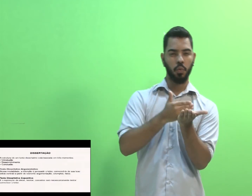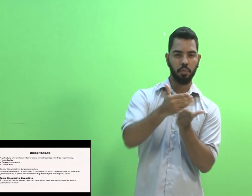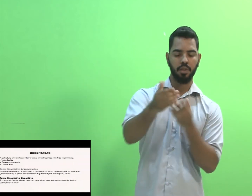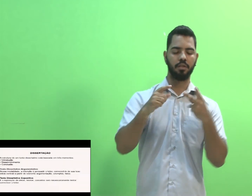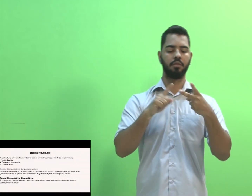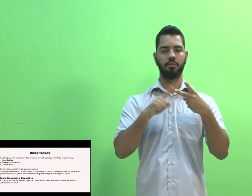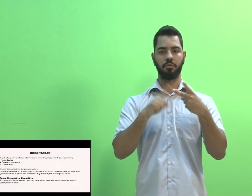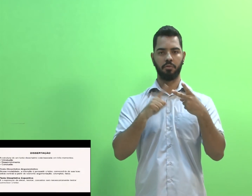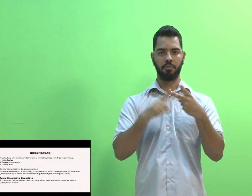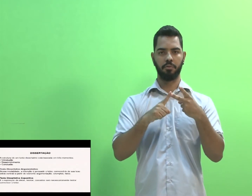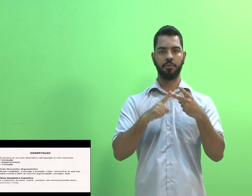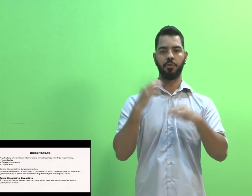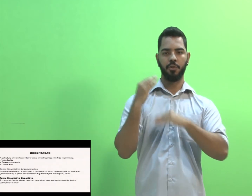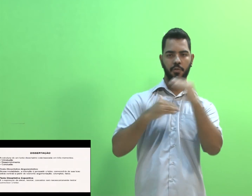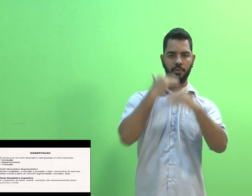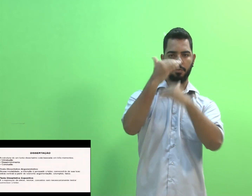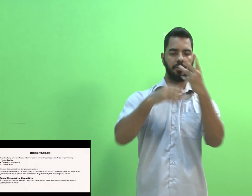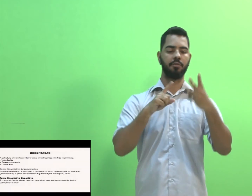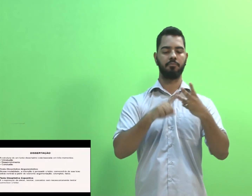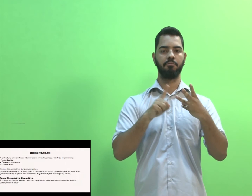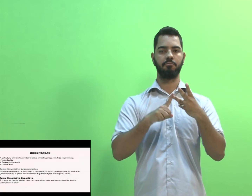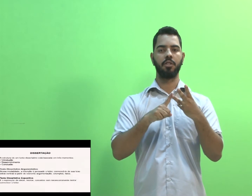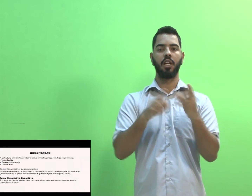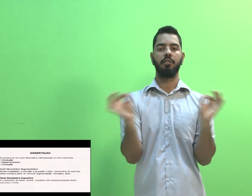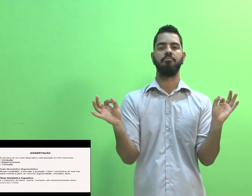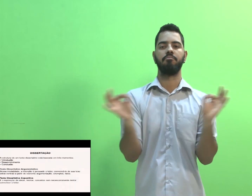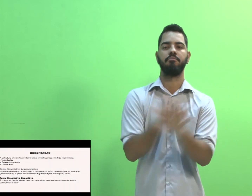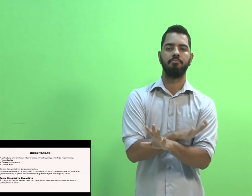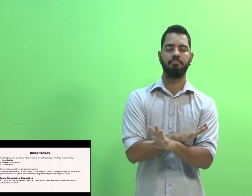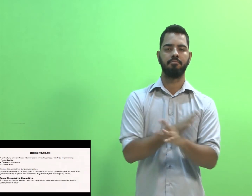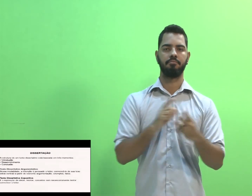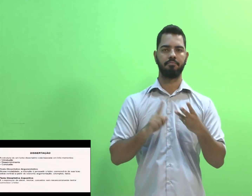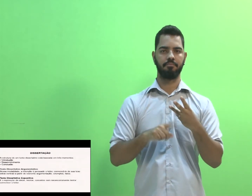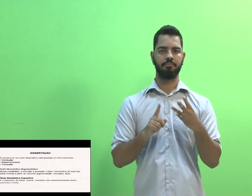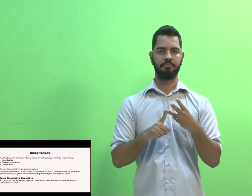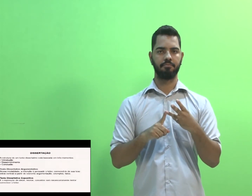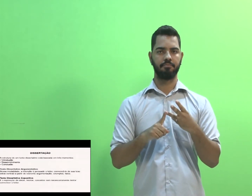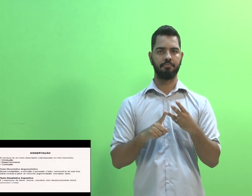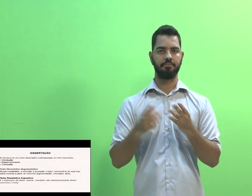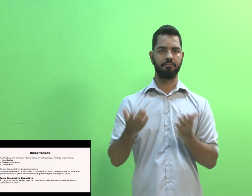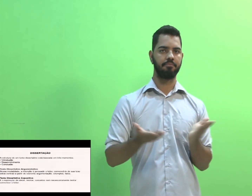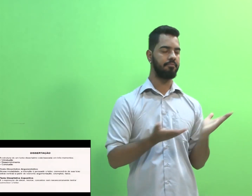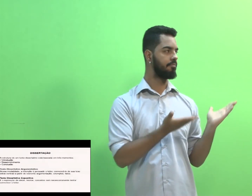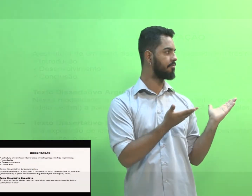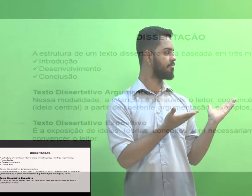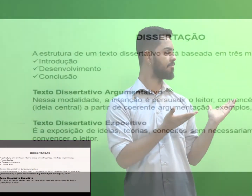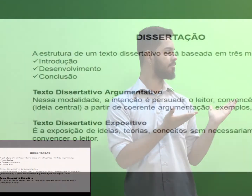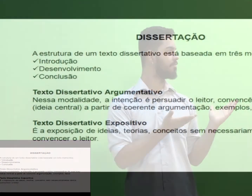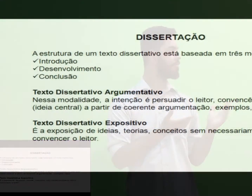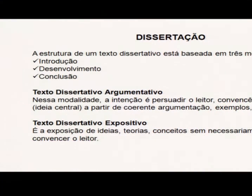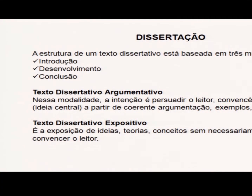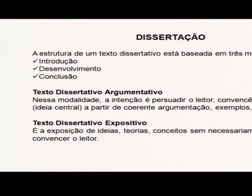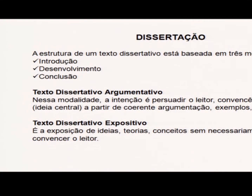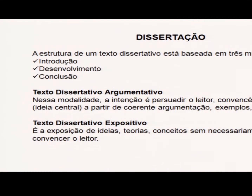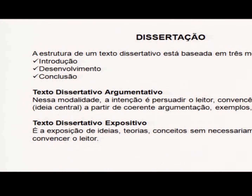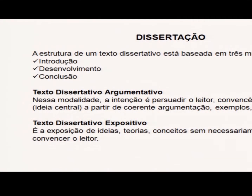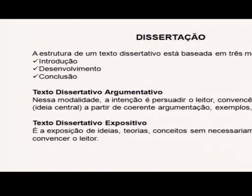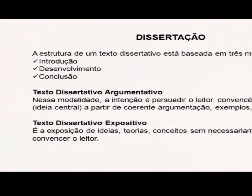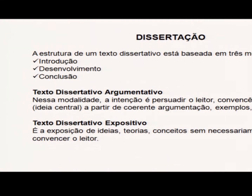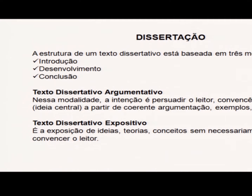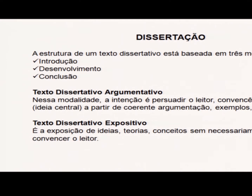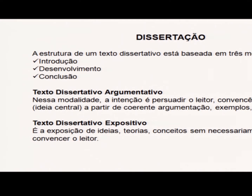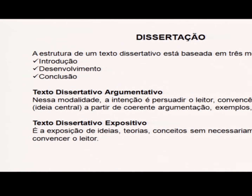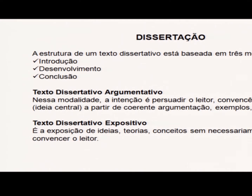Nessa modalidade, a intenção é persuadir o leitor, convencê-lo da sua tese central, a partir de